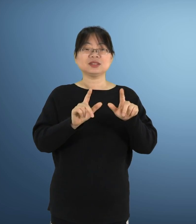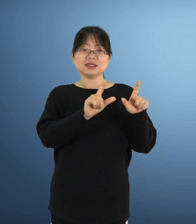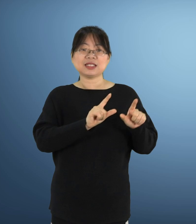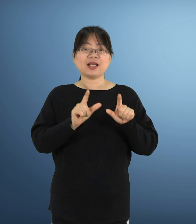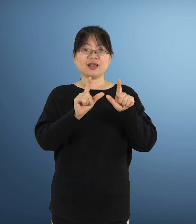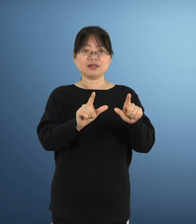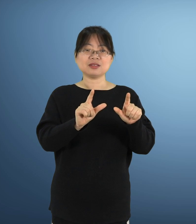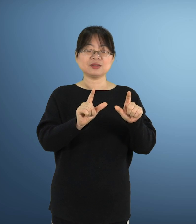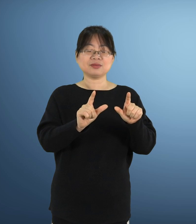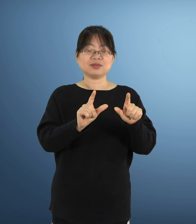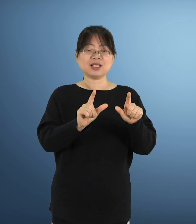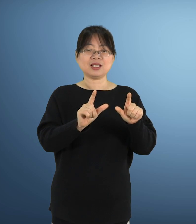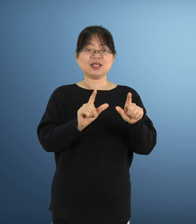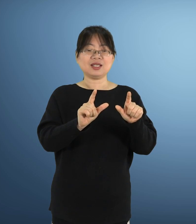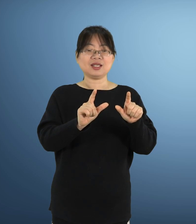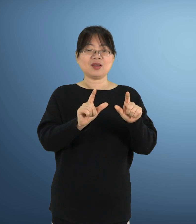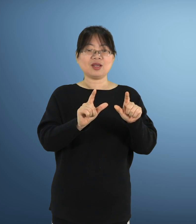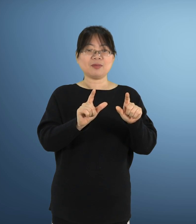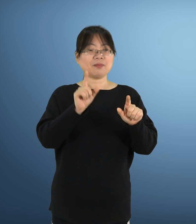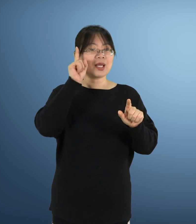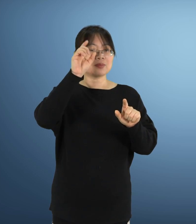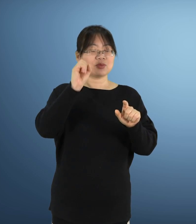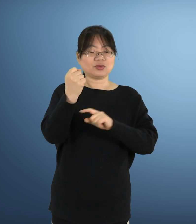에너지를 쏟아서